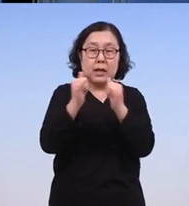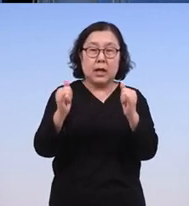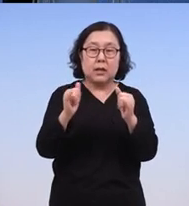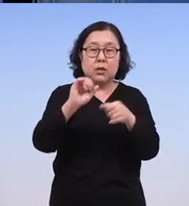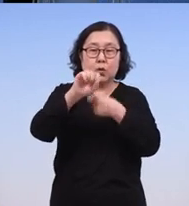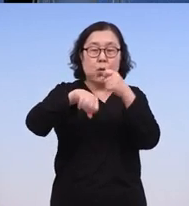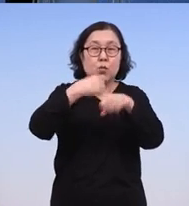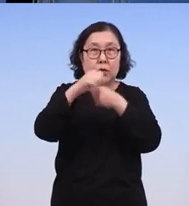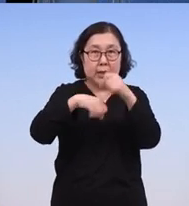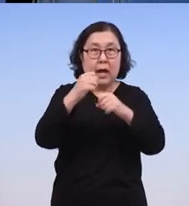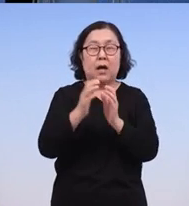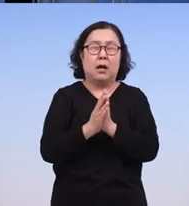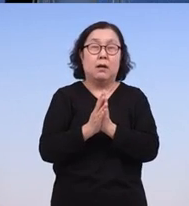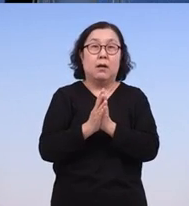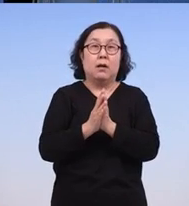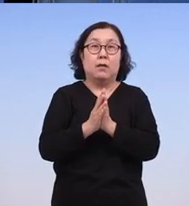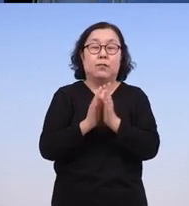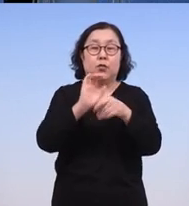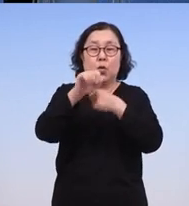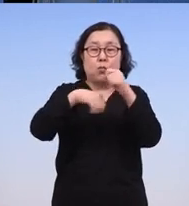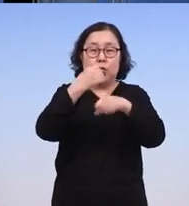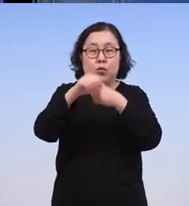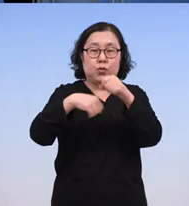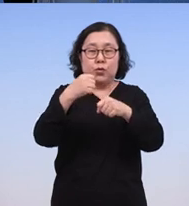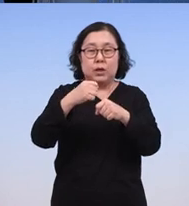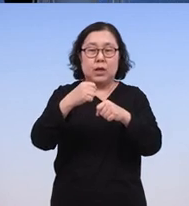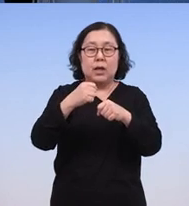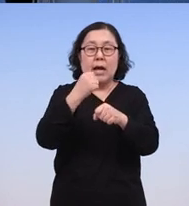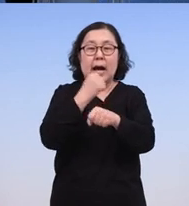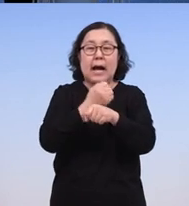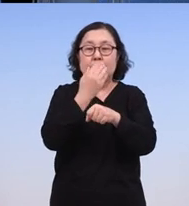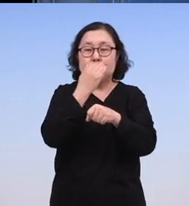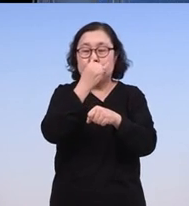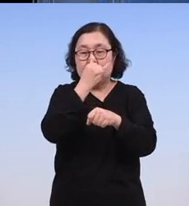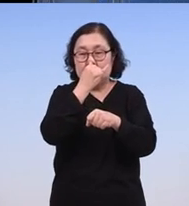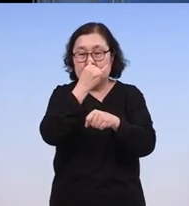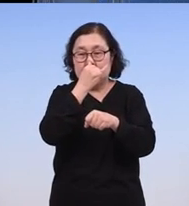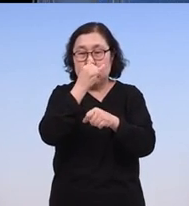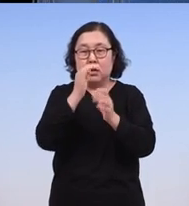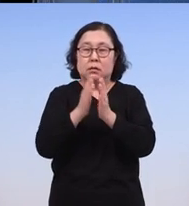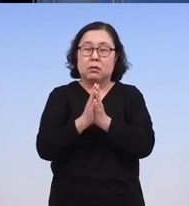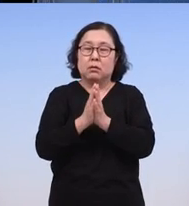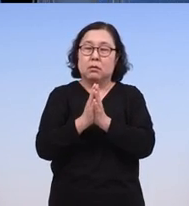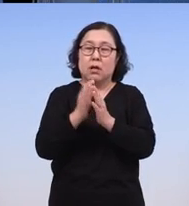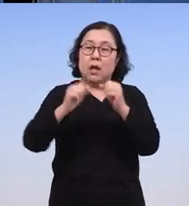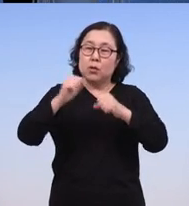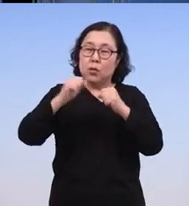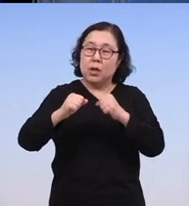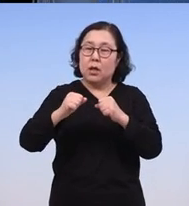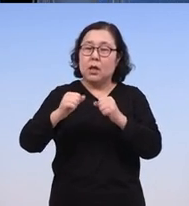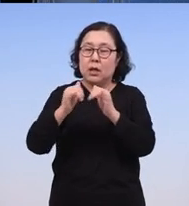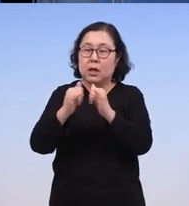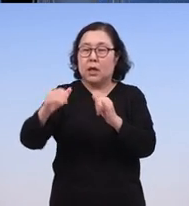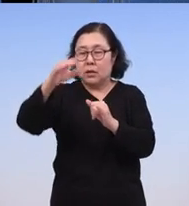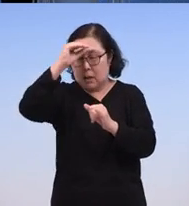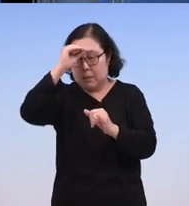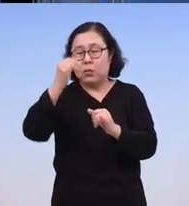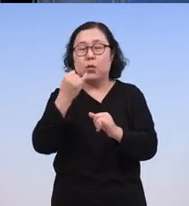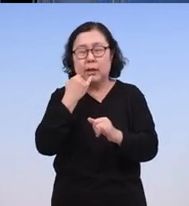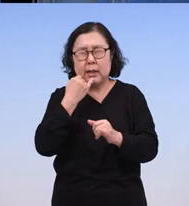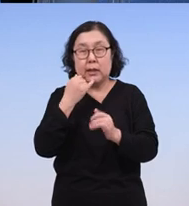인간 동물이라고 언급했다. 그는 동물들 사이에서 볼 수 있는 모든 행동이 인간에게도 규범적이라고 생각했다. 예를 들어